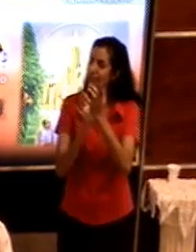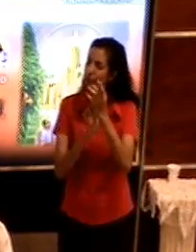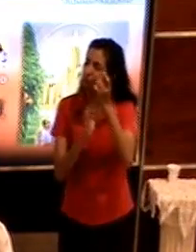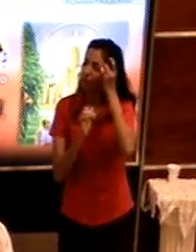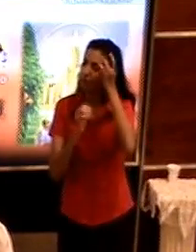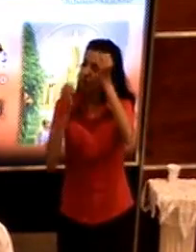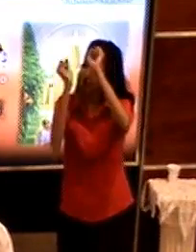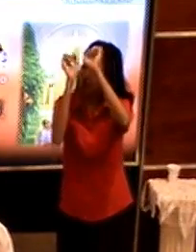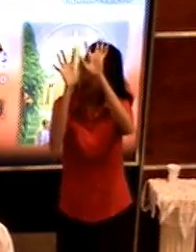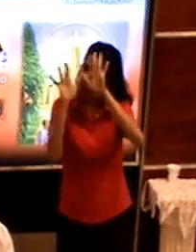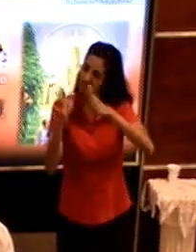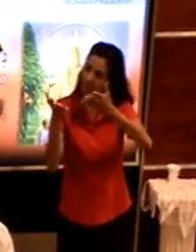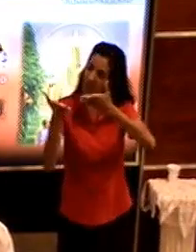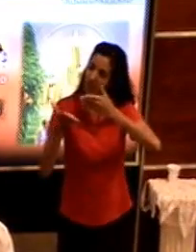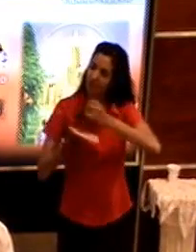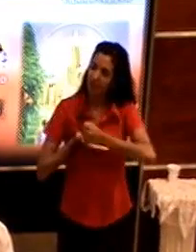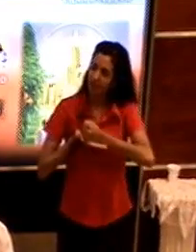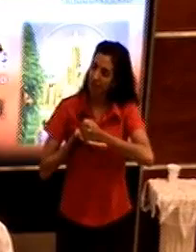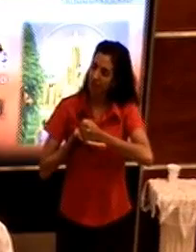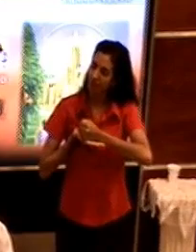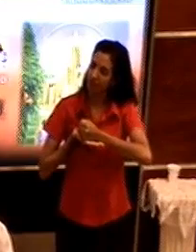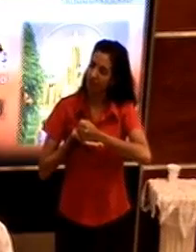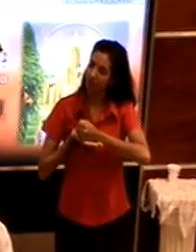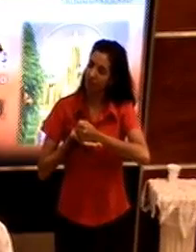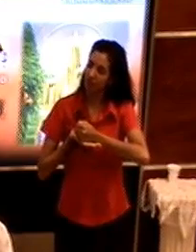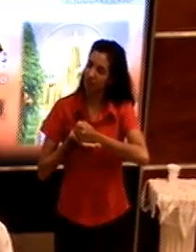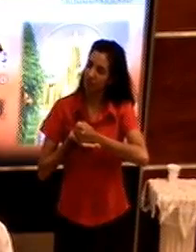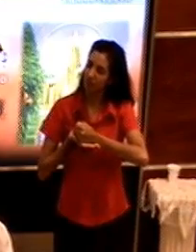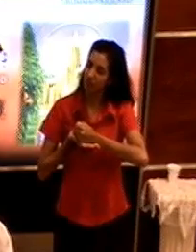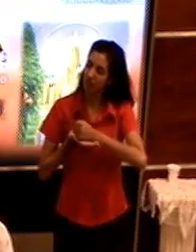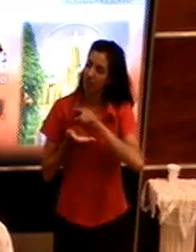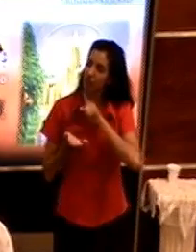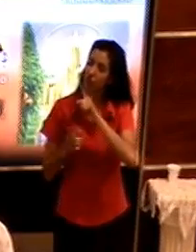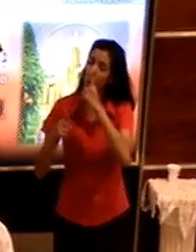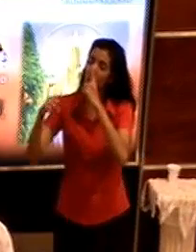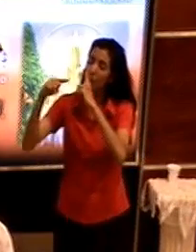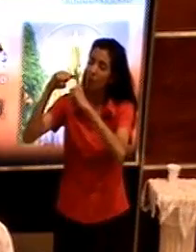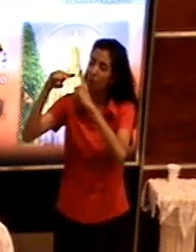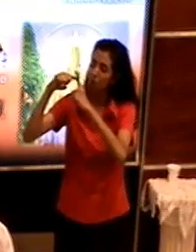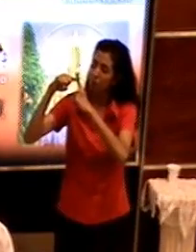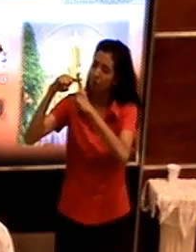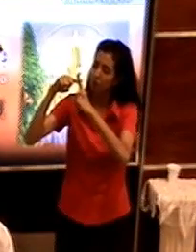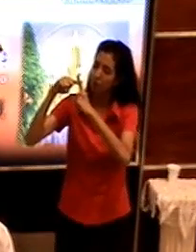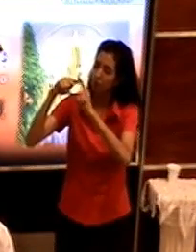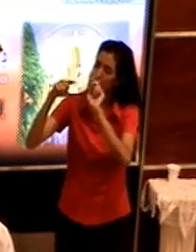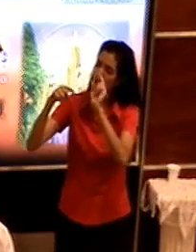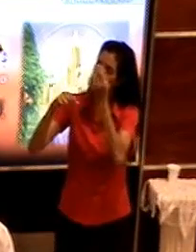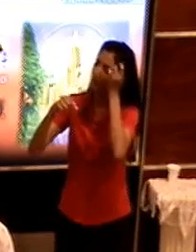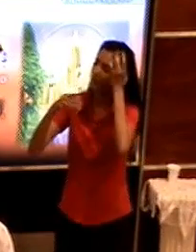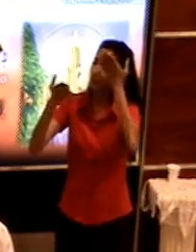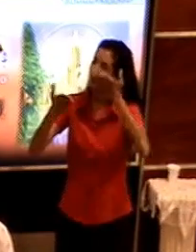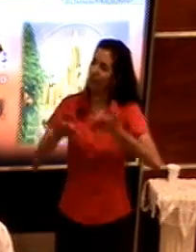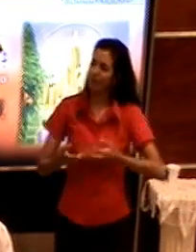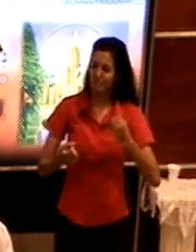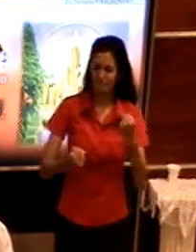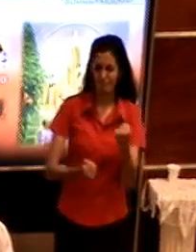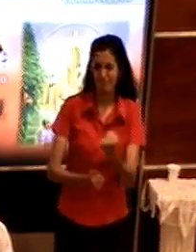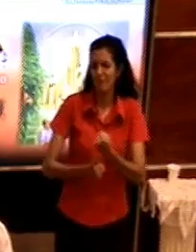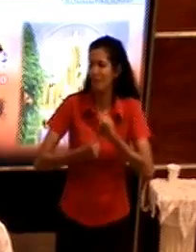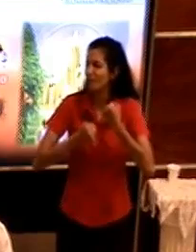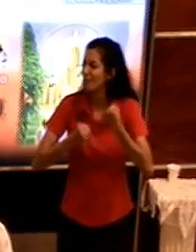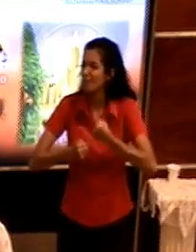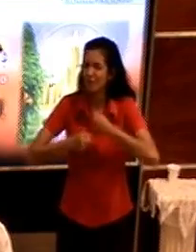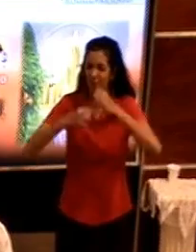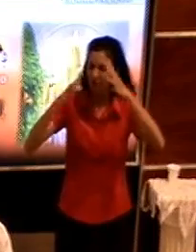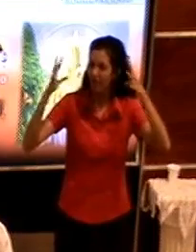infinita de Dios, tu gracia vertida en la cruz del Calvario, que es poderosa, más poderosa